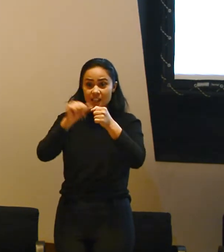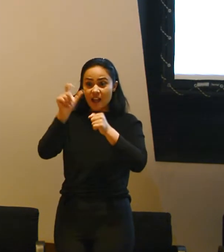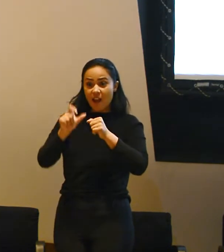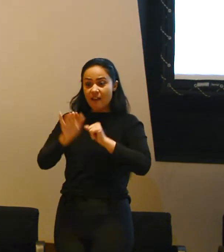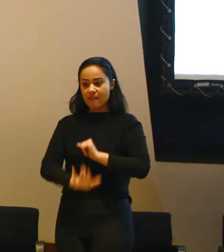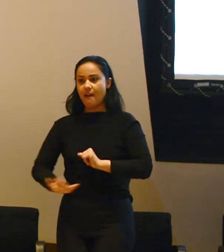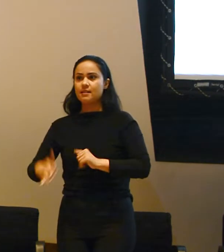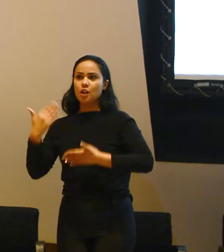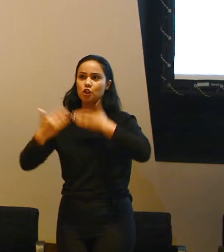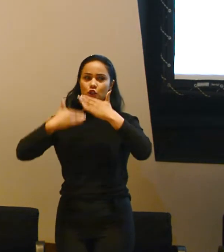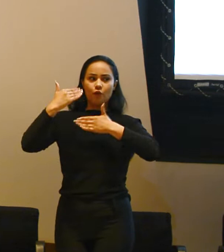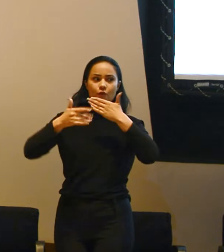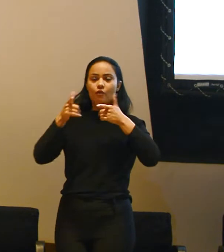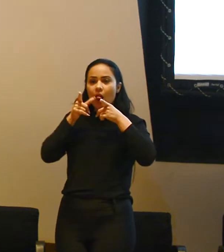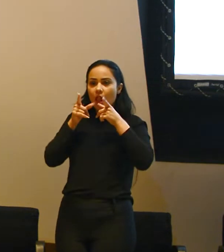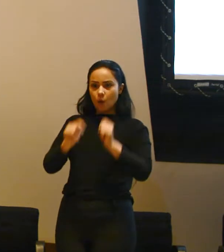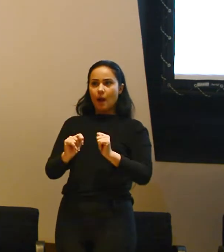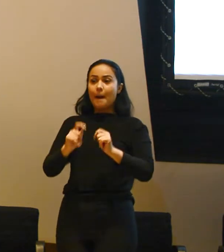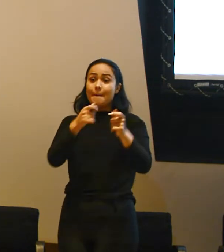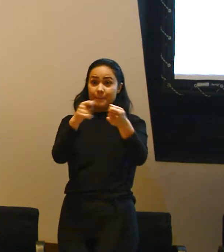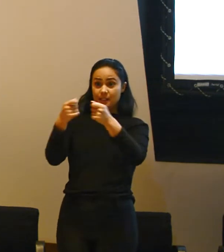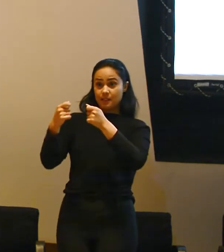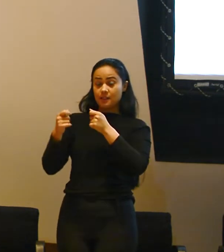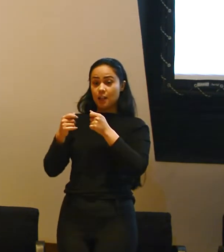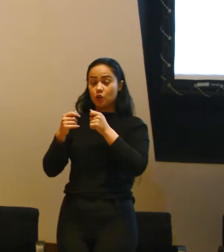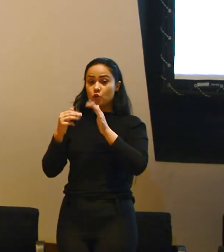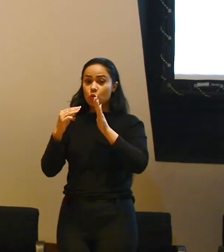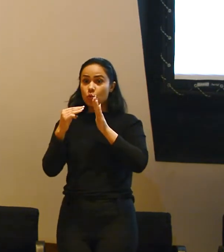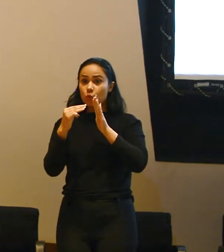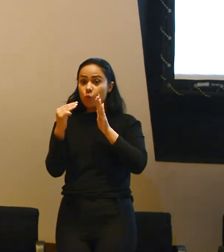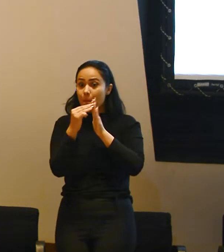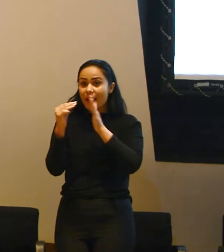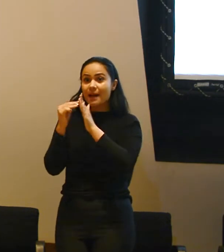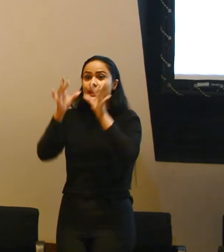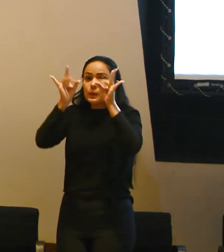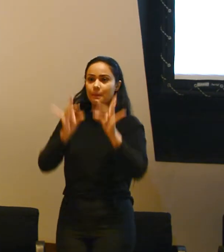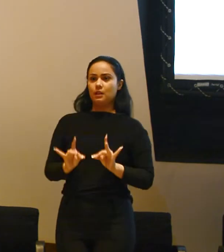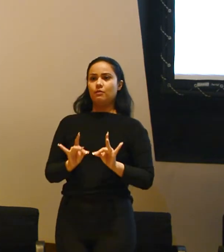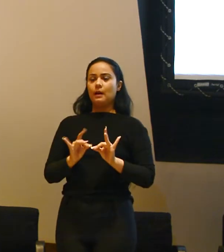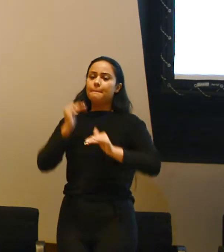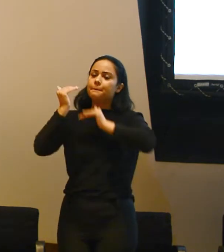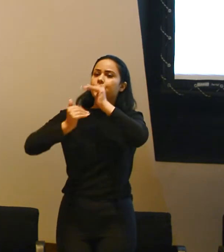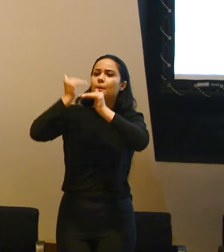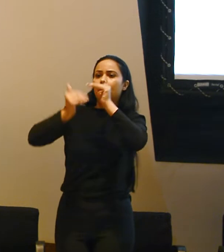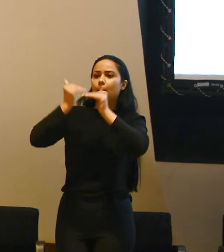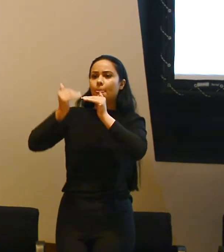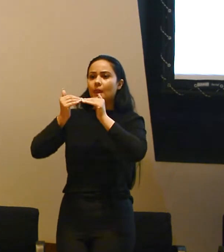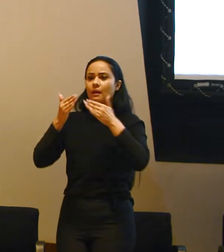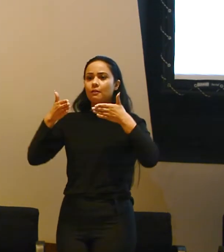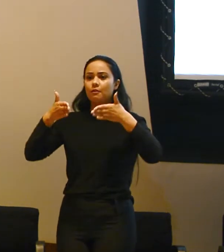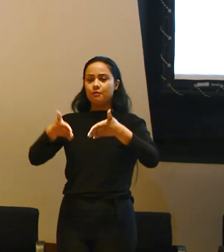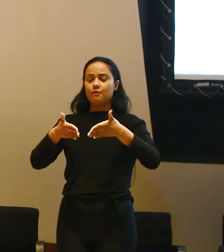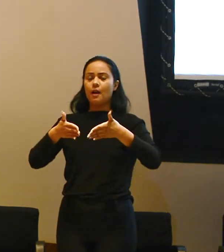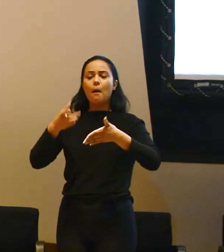criança desenvolva a linguagem oral, ele precisa de um método específico para a gente potencializar essa via auditiva com